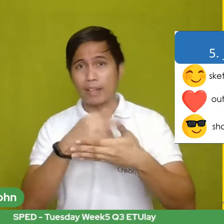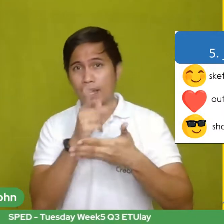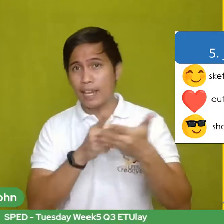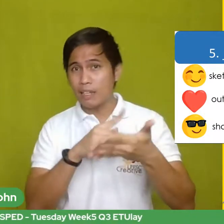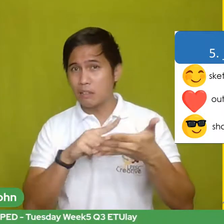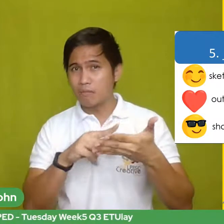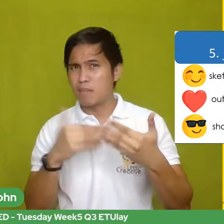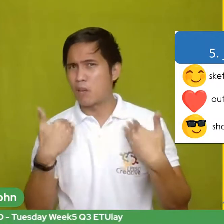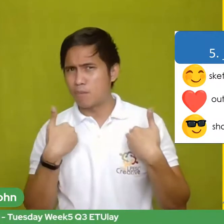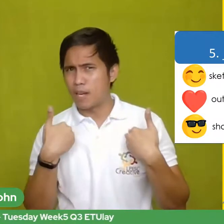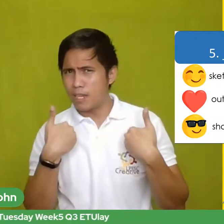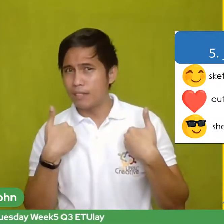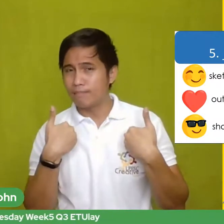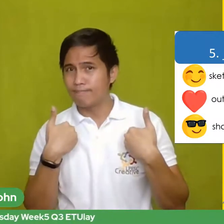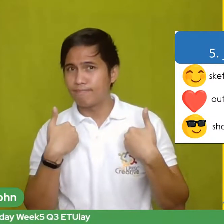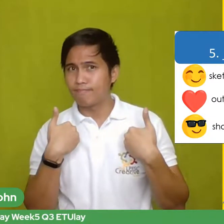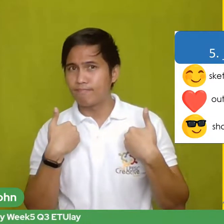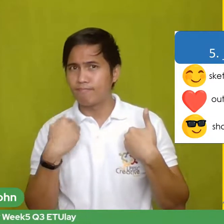parte? Meron ba?